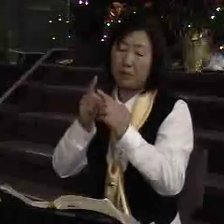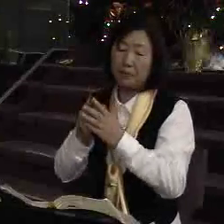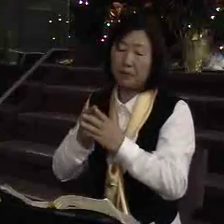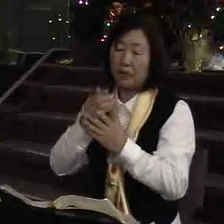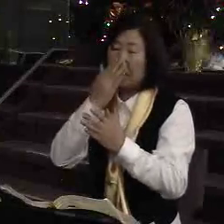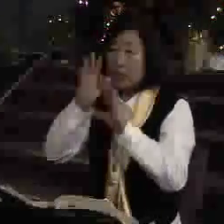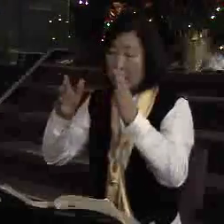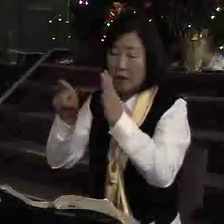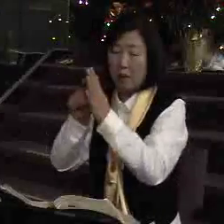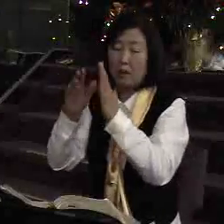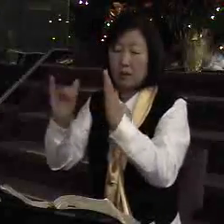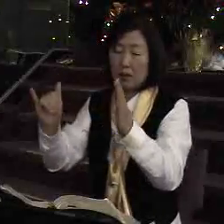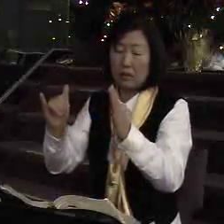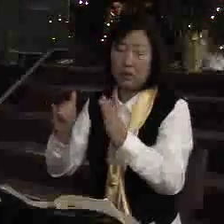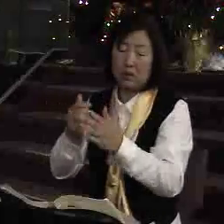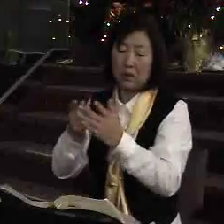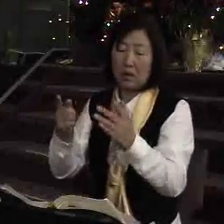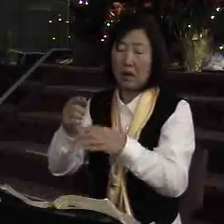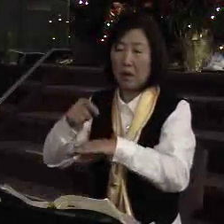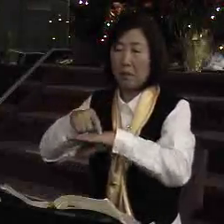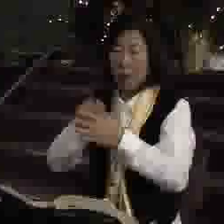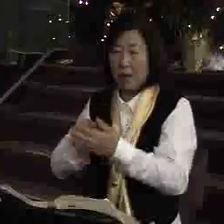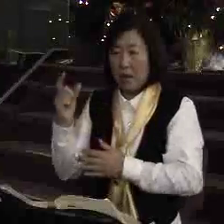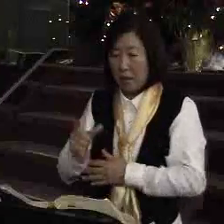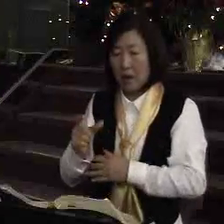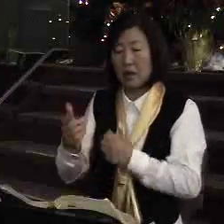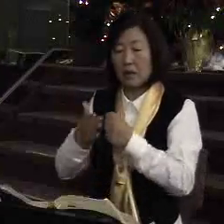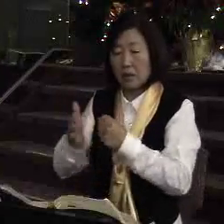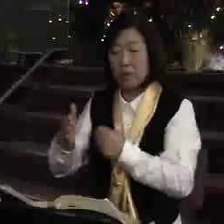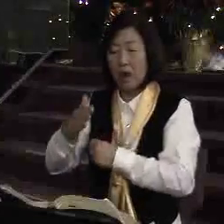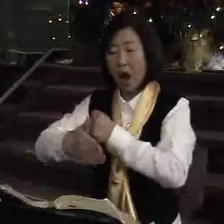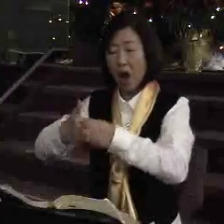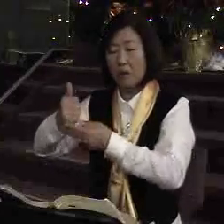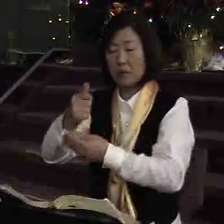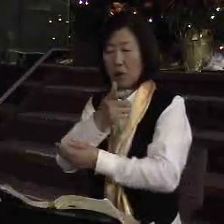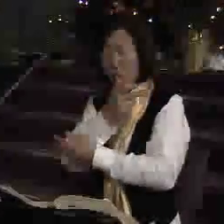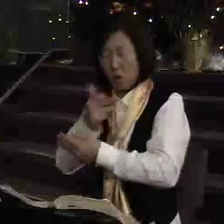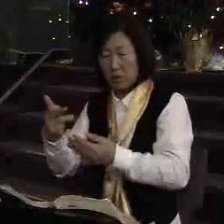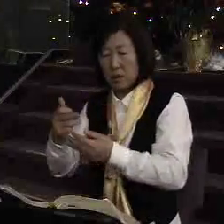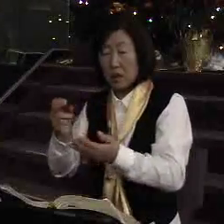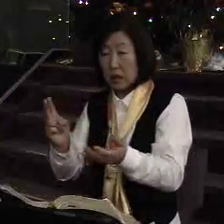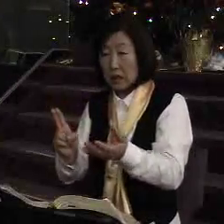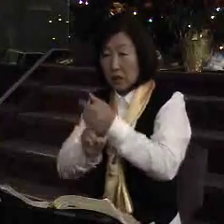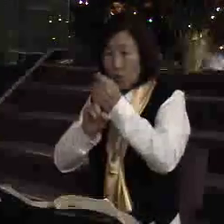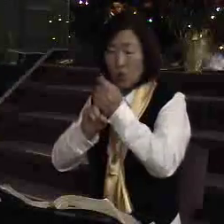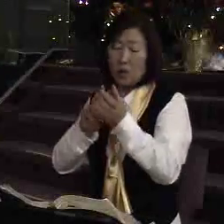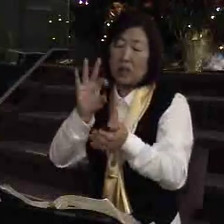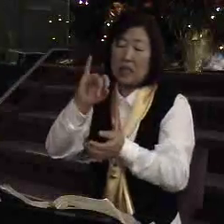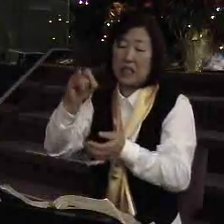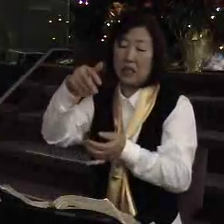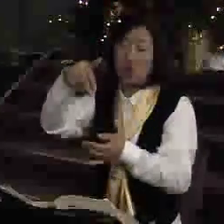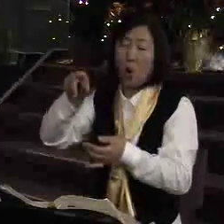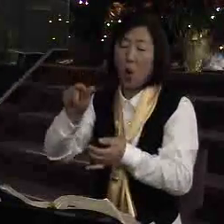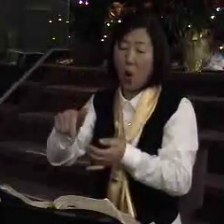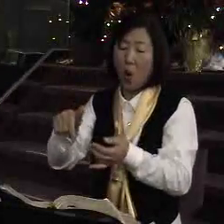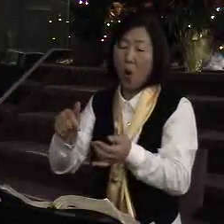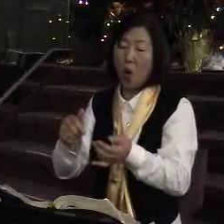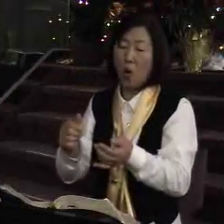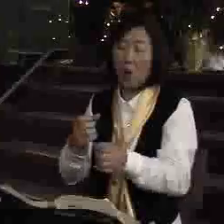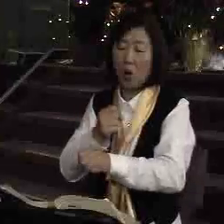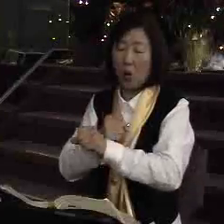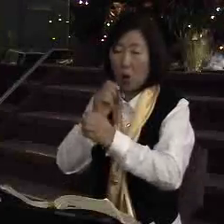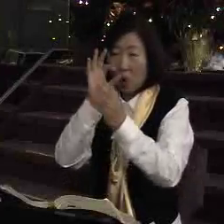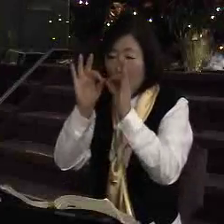이스라엘 백성들이 마음이 강박해가지고 하나님께서 엄청난 기적과 이적을 베푸시면서 이스라엘 백성들을